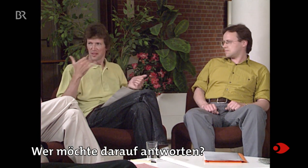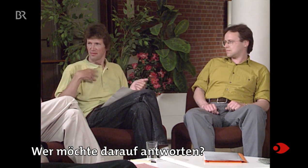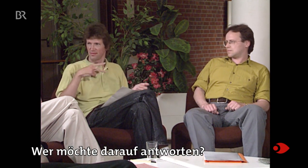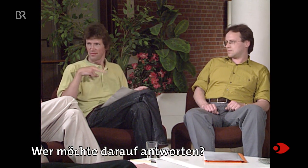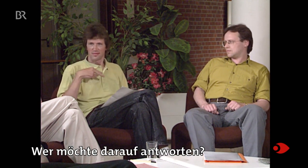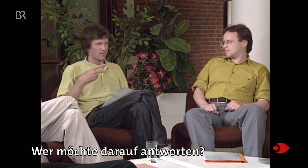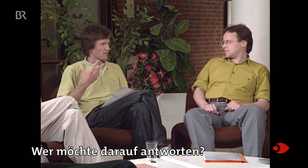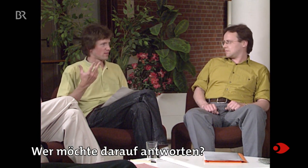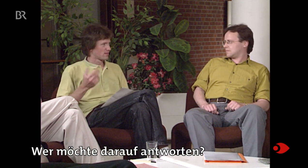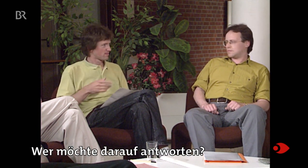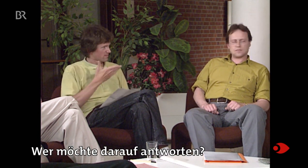Wer möchte darauf antworten?